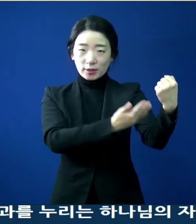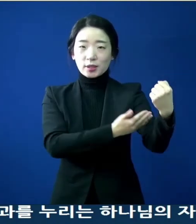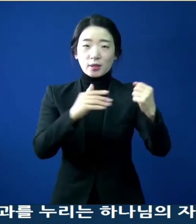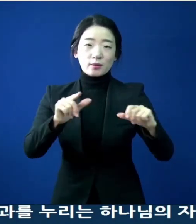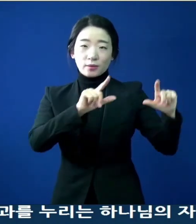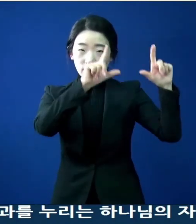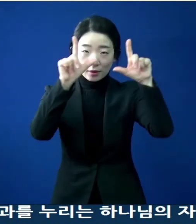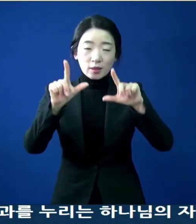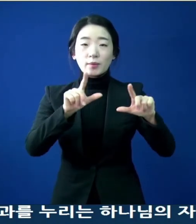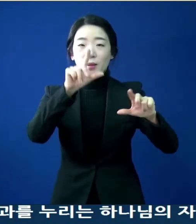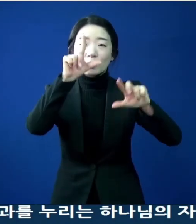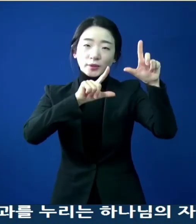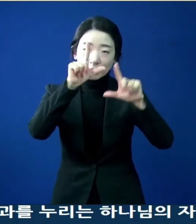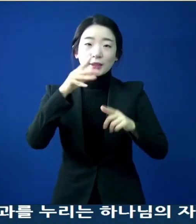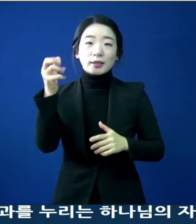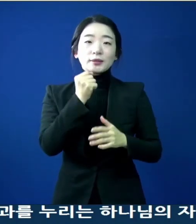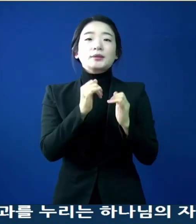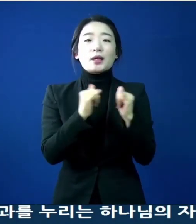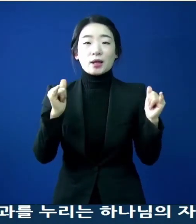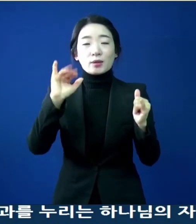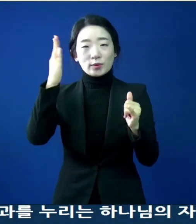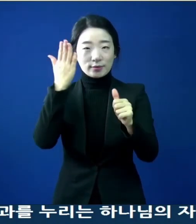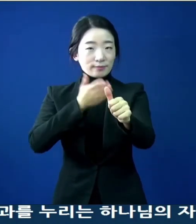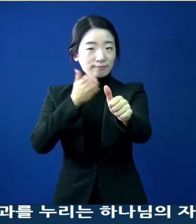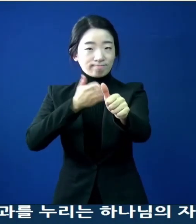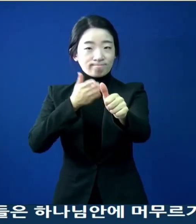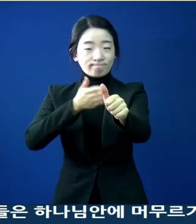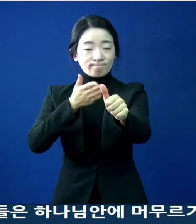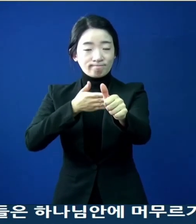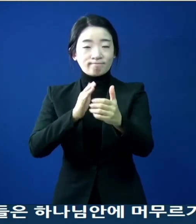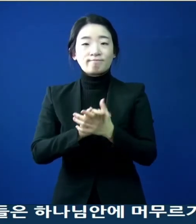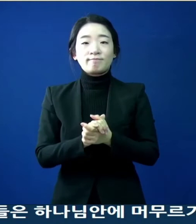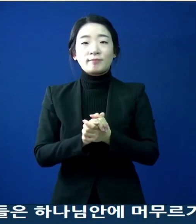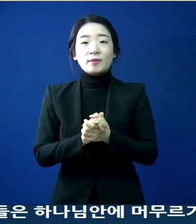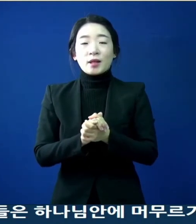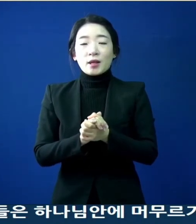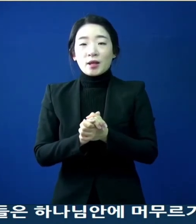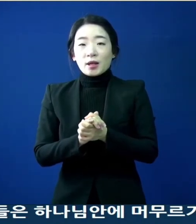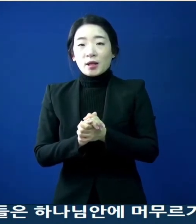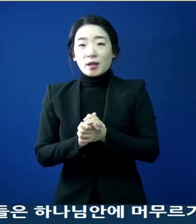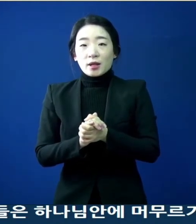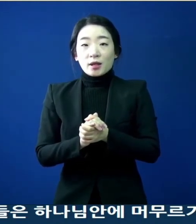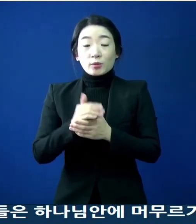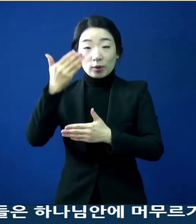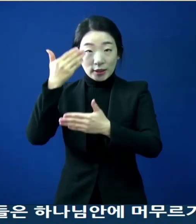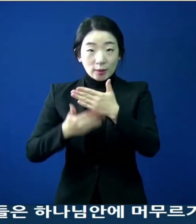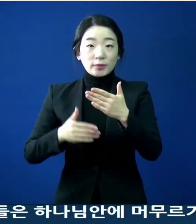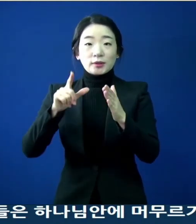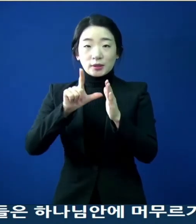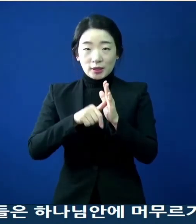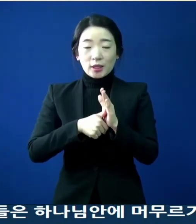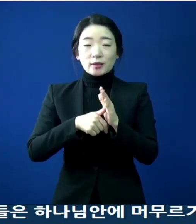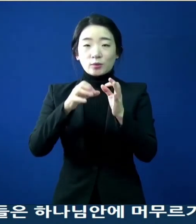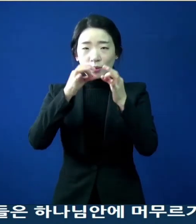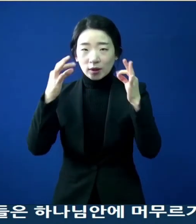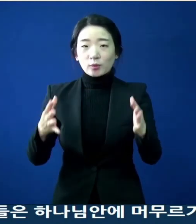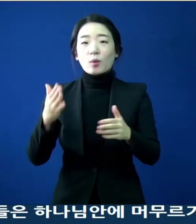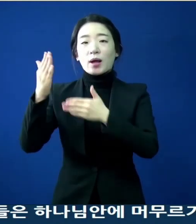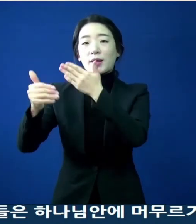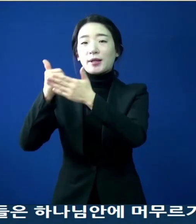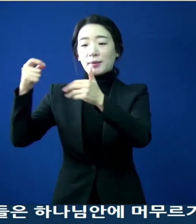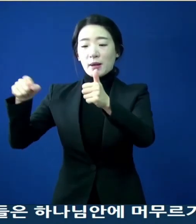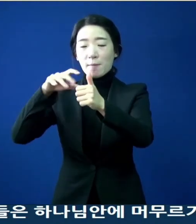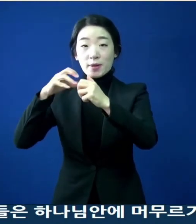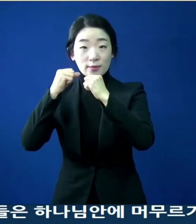삶이라는 사실입니다. 이번 한 주간도 대강줄의 남은 시간들도 이렇게 주님 앞에 머물러 계시고